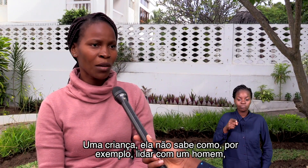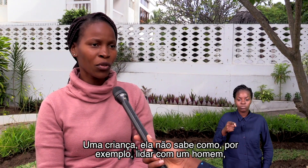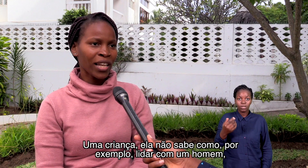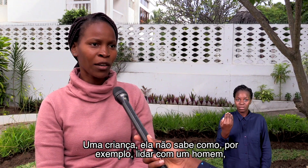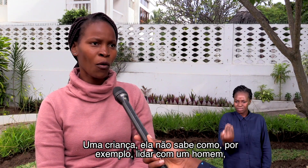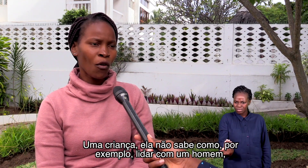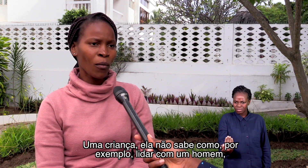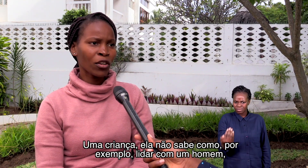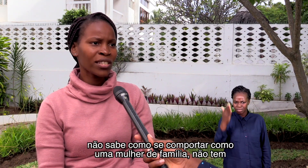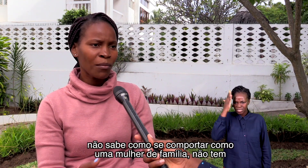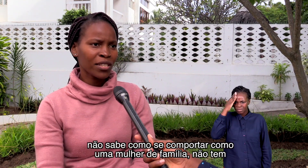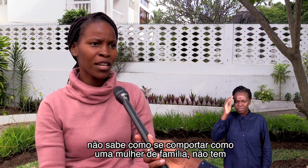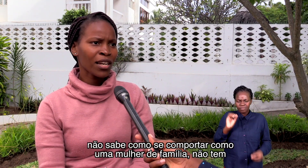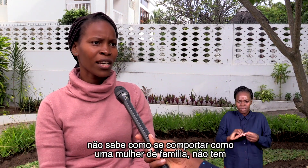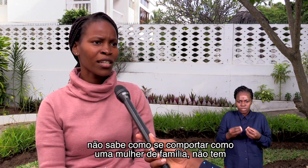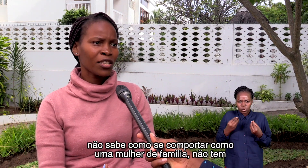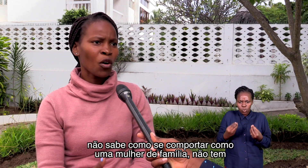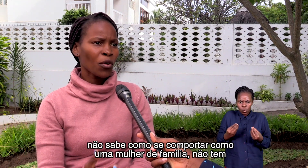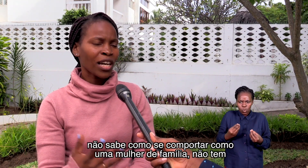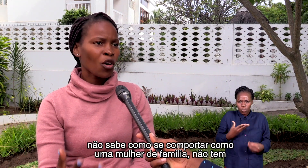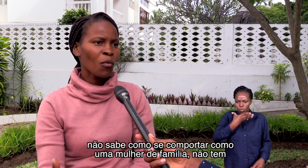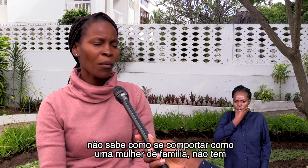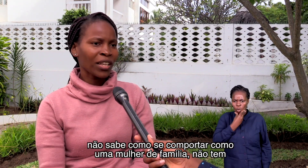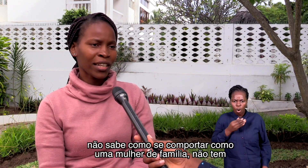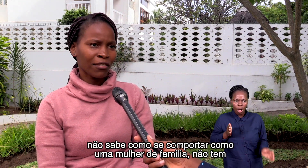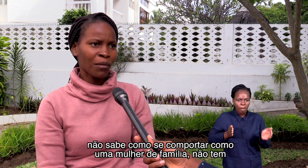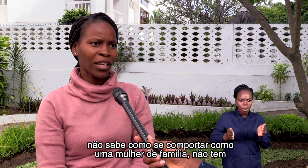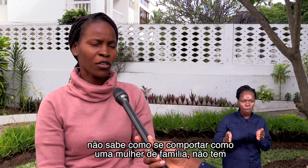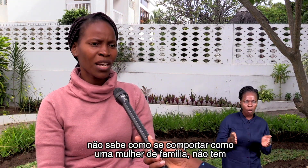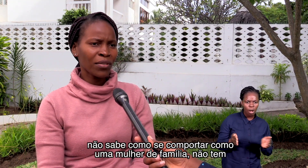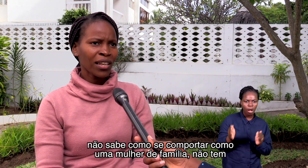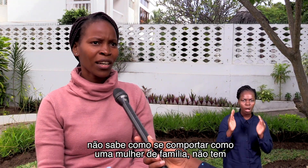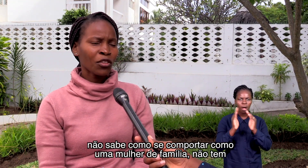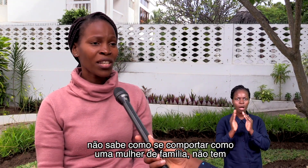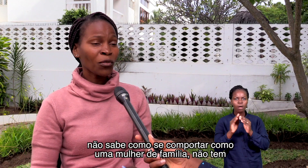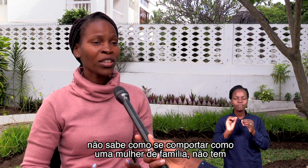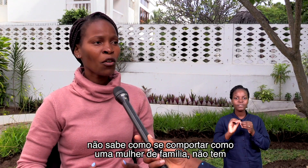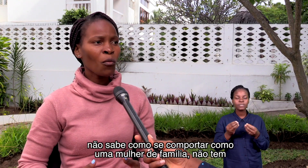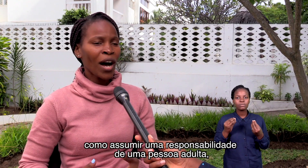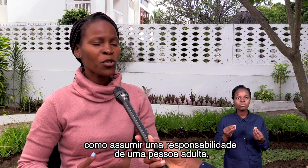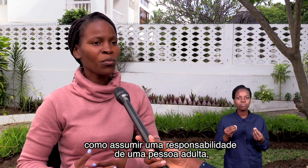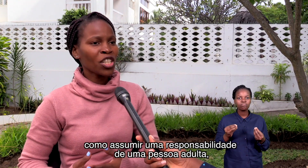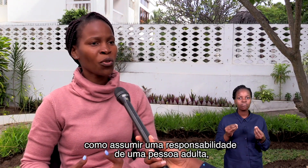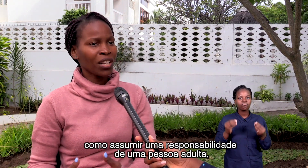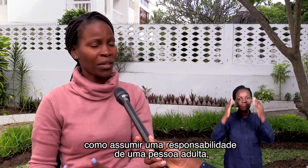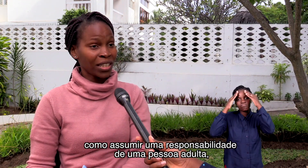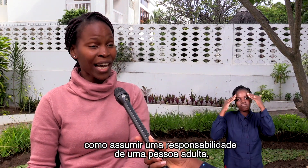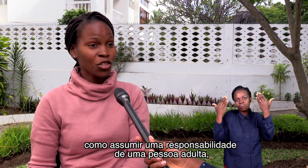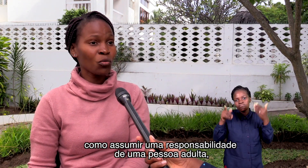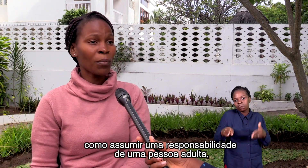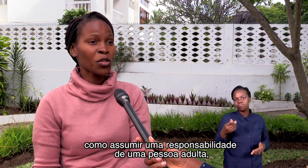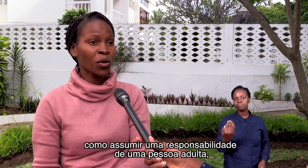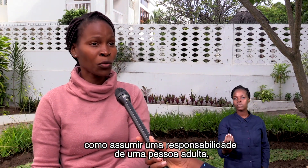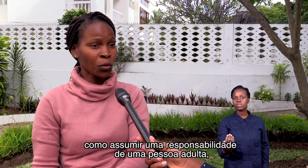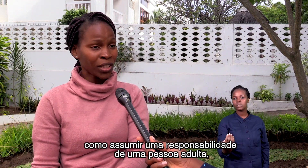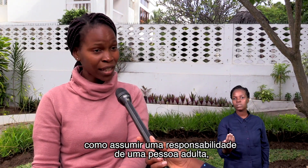por exemplo, lidar com um homem, não sabe se comportar como uma mulher de família, não tem como assumir responsabilidades